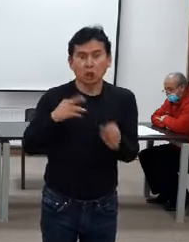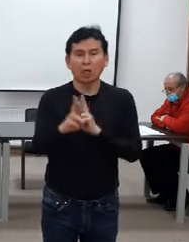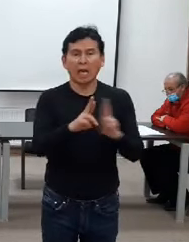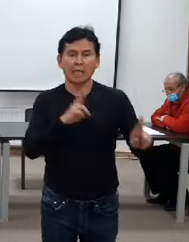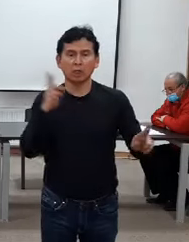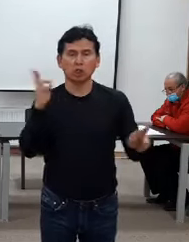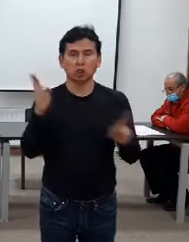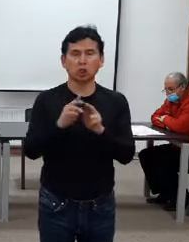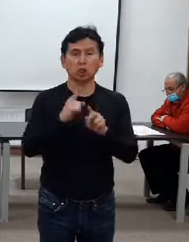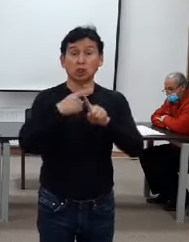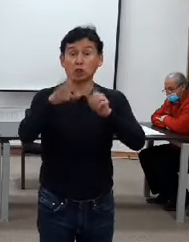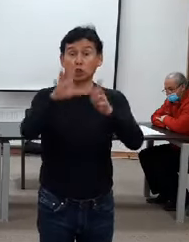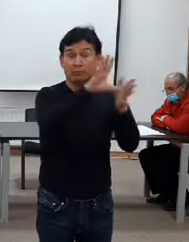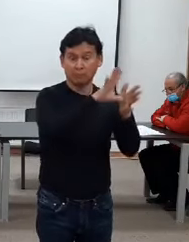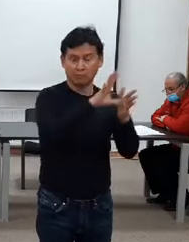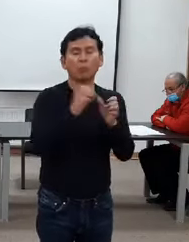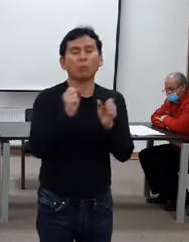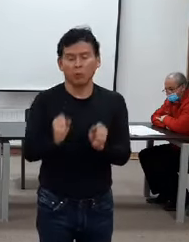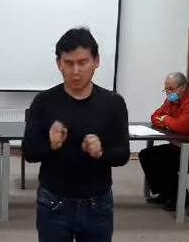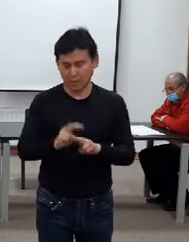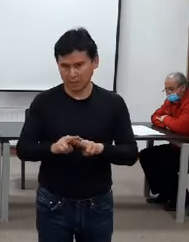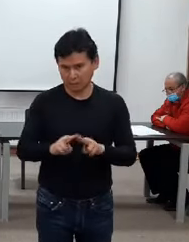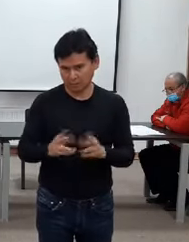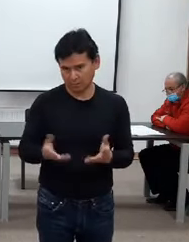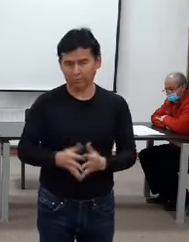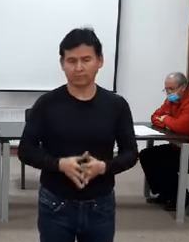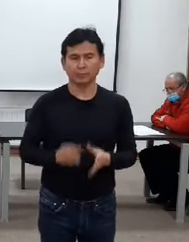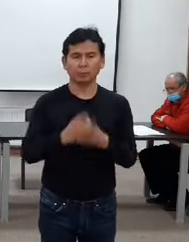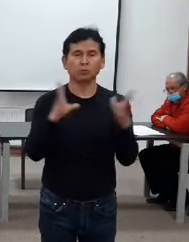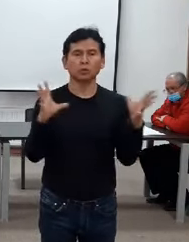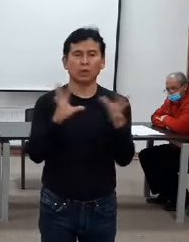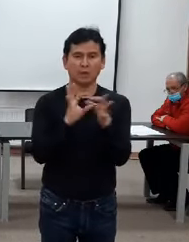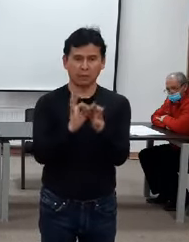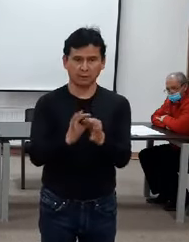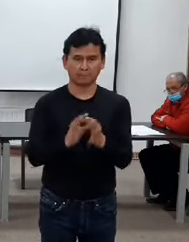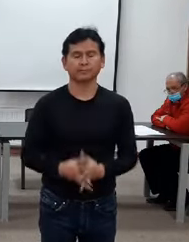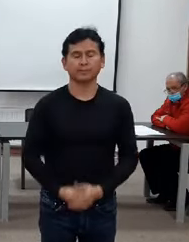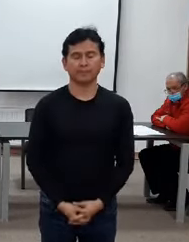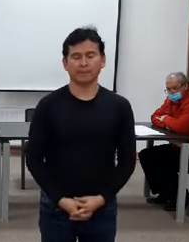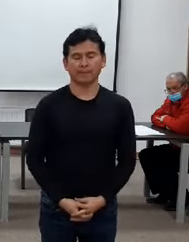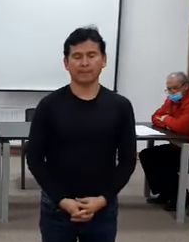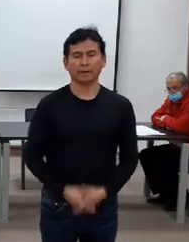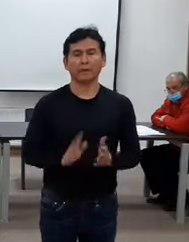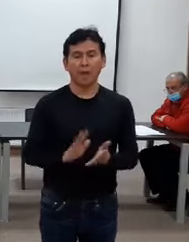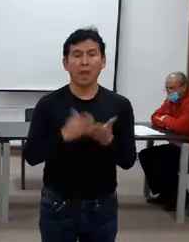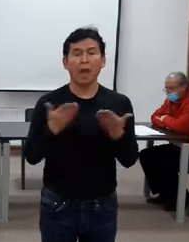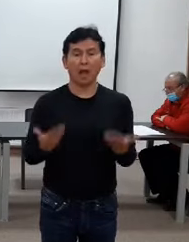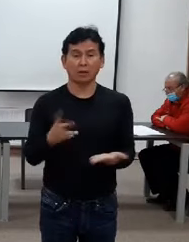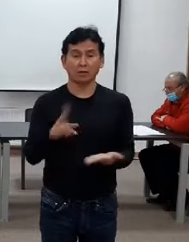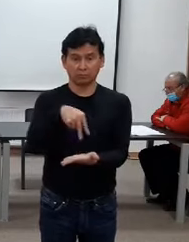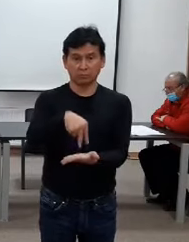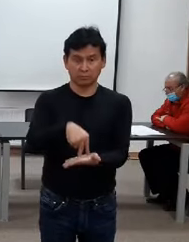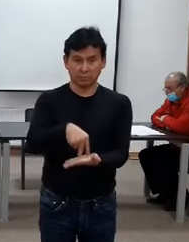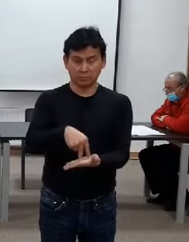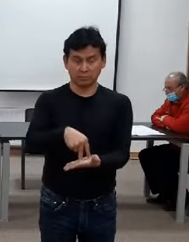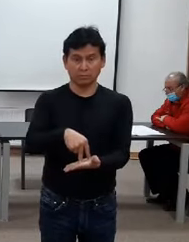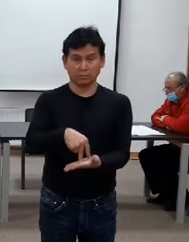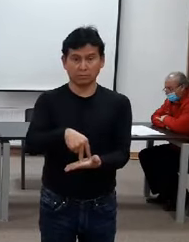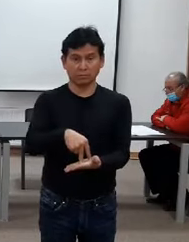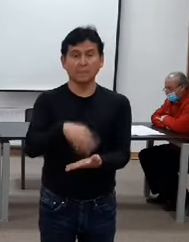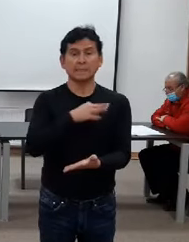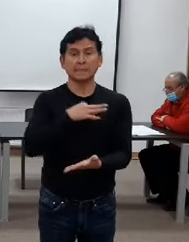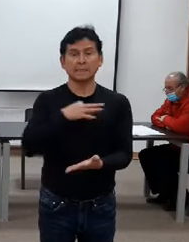ido viendo la forma de repatriar chilenos. Muchas gracias. Muchas gracias, intendente. Ahora invitamos a la autoridad sanitaria,